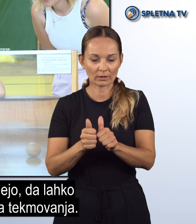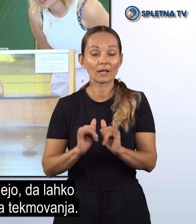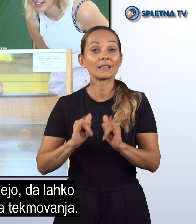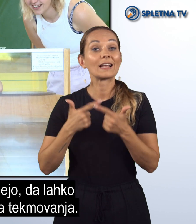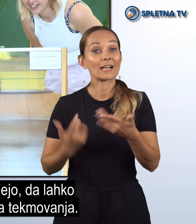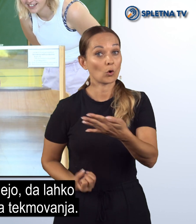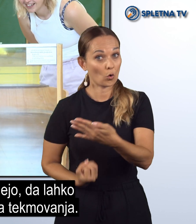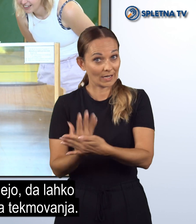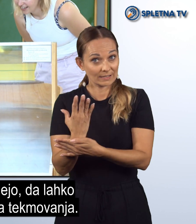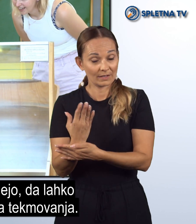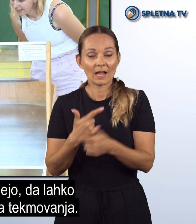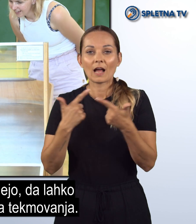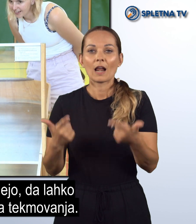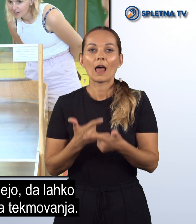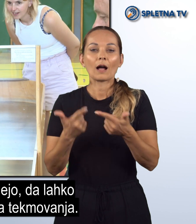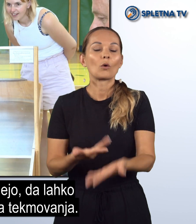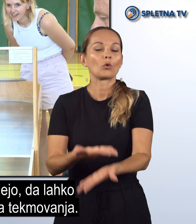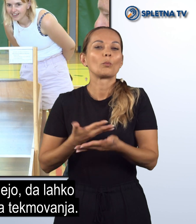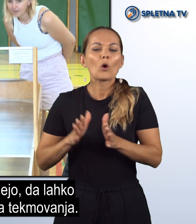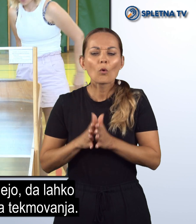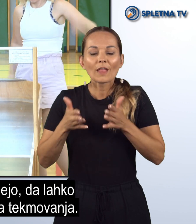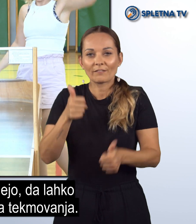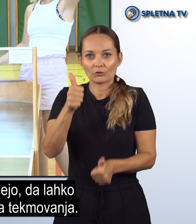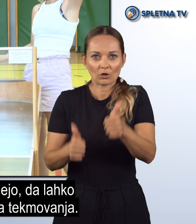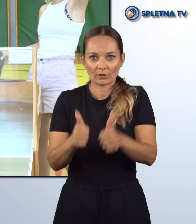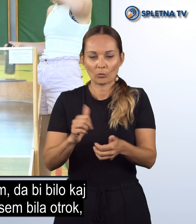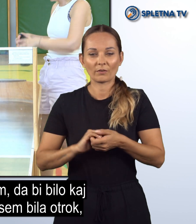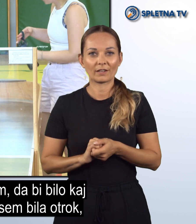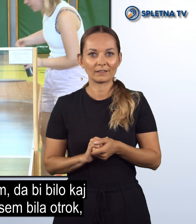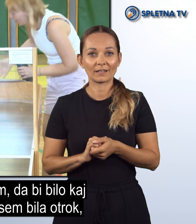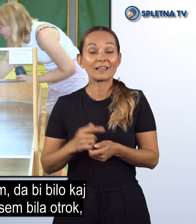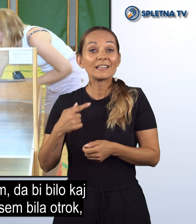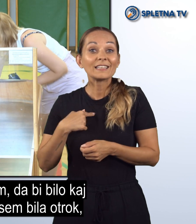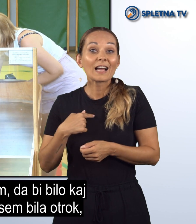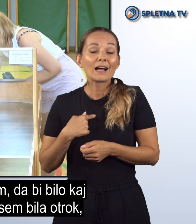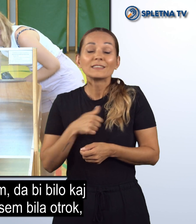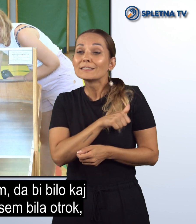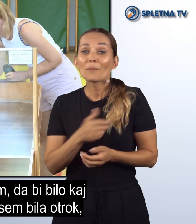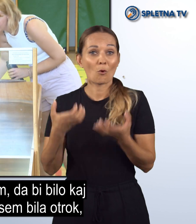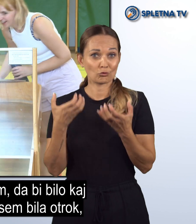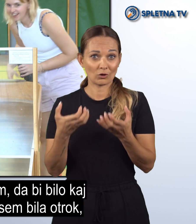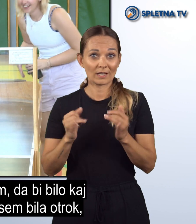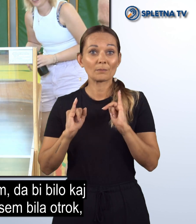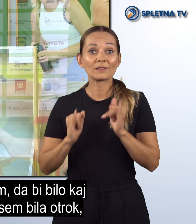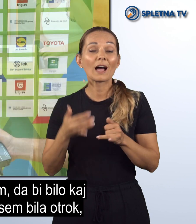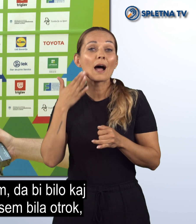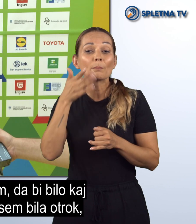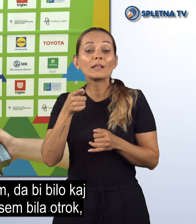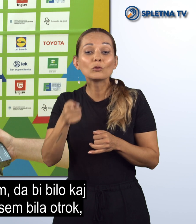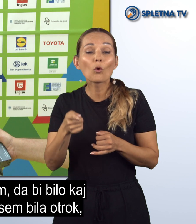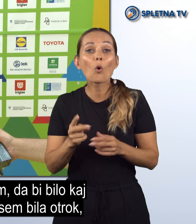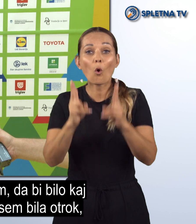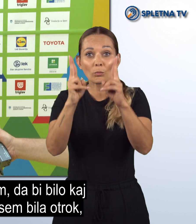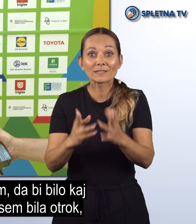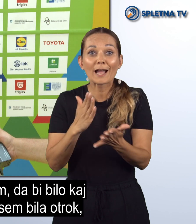se lahko razvijajo, da lahko pridejo na največja tekmovanja. Jaz si samo lahko želim, da bi bilo